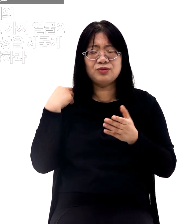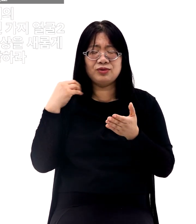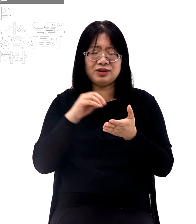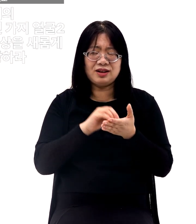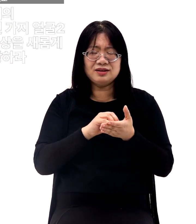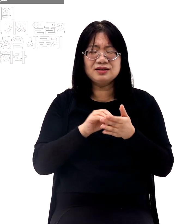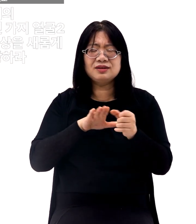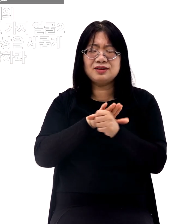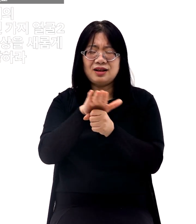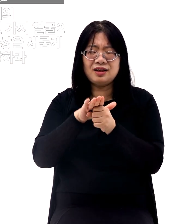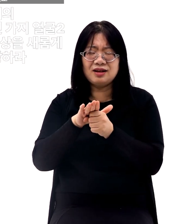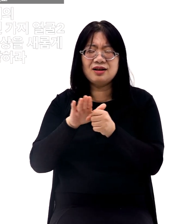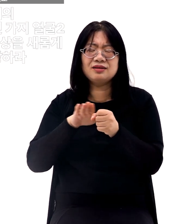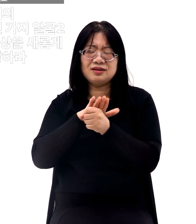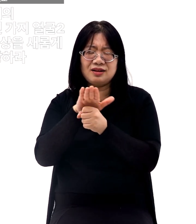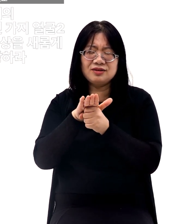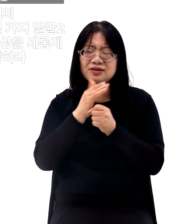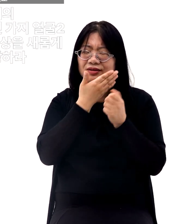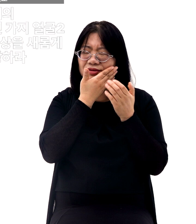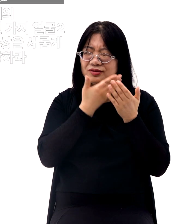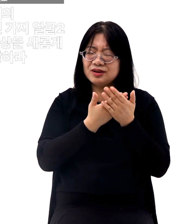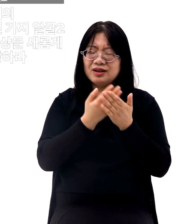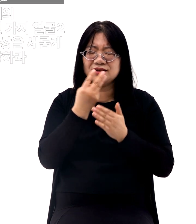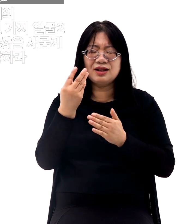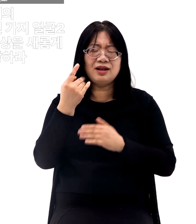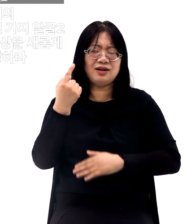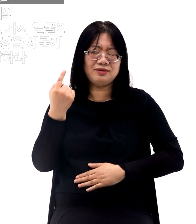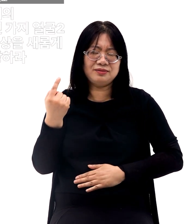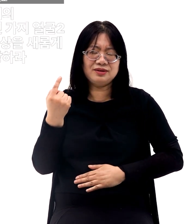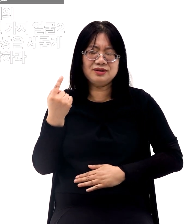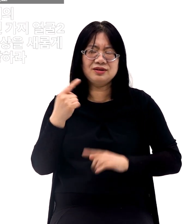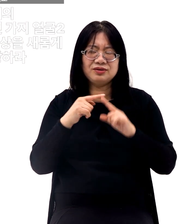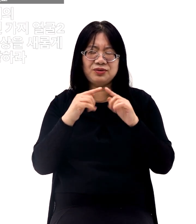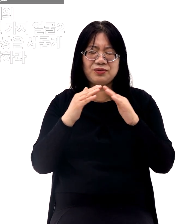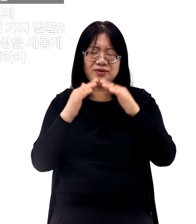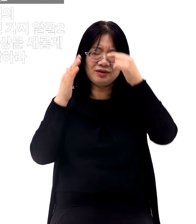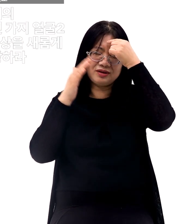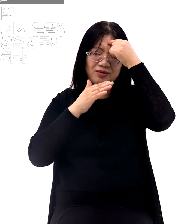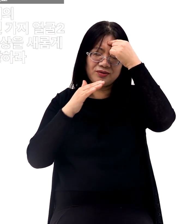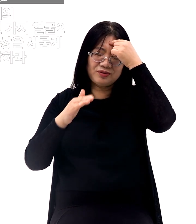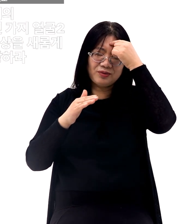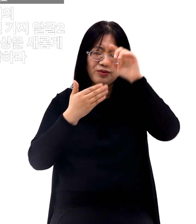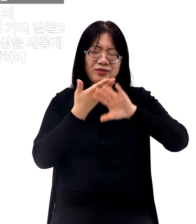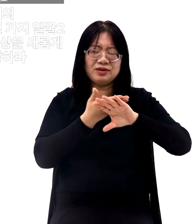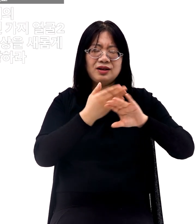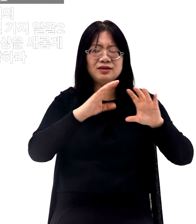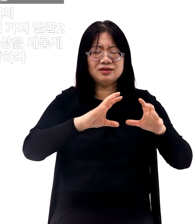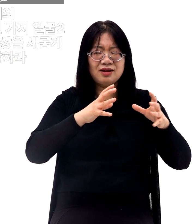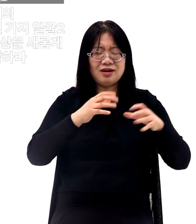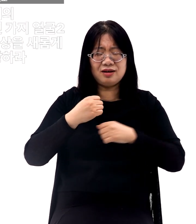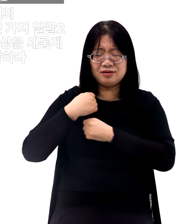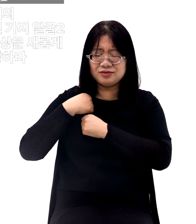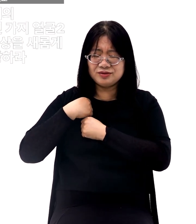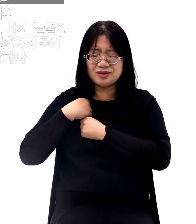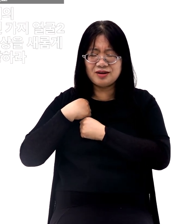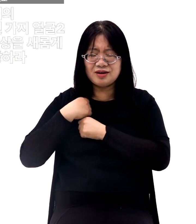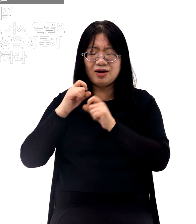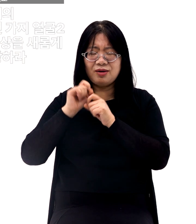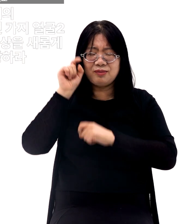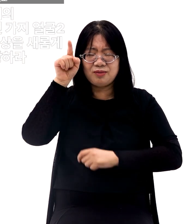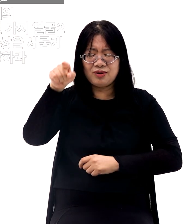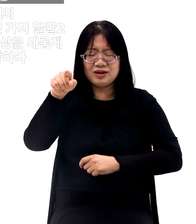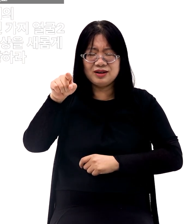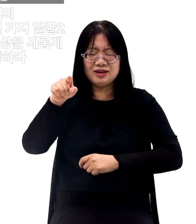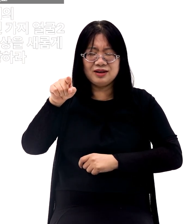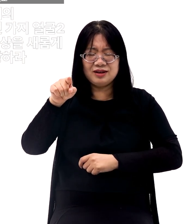사랑하고 사랑하고 사랑하는 귀한 3일의 성도들, 해외, 국내, 멀리